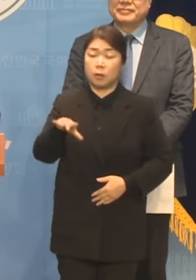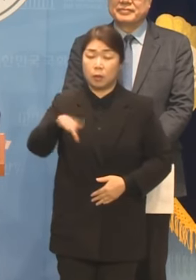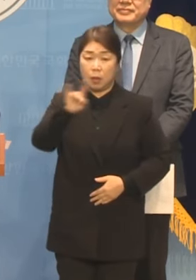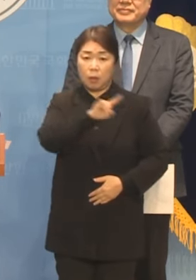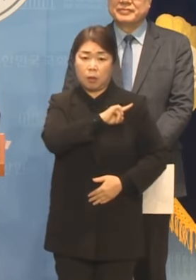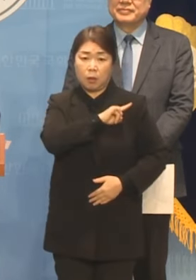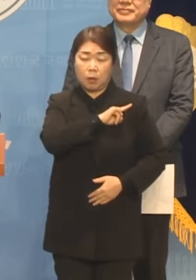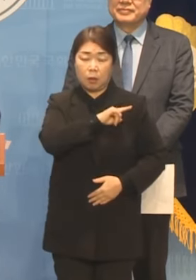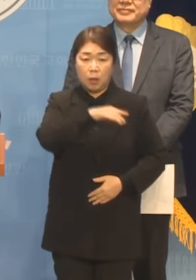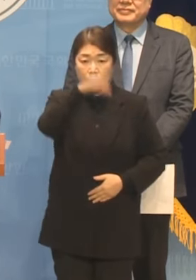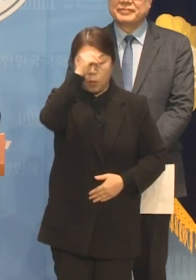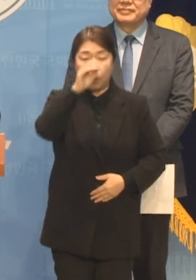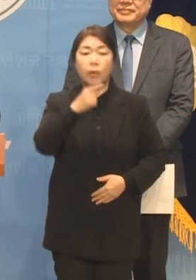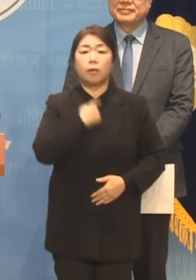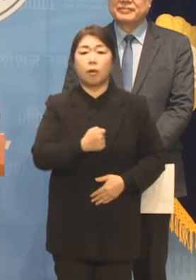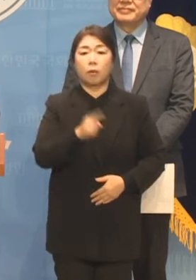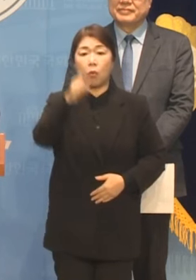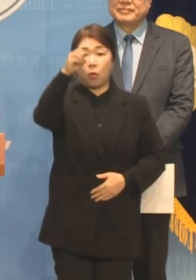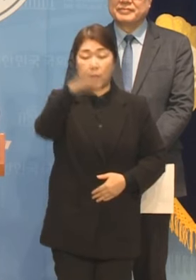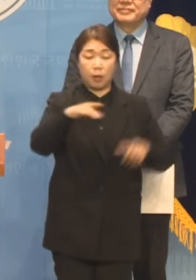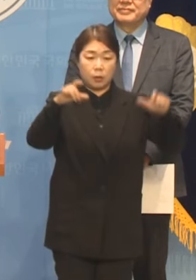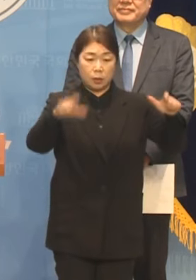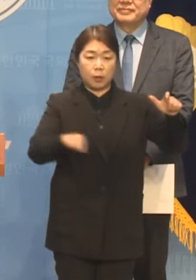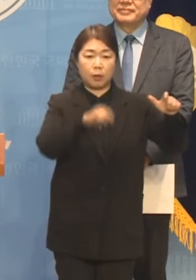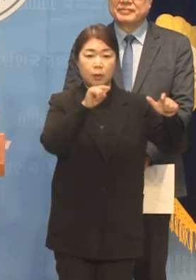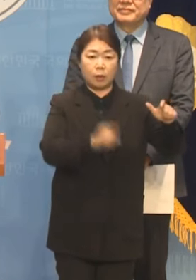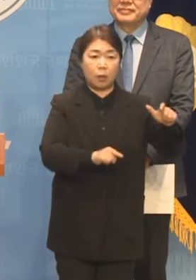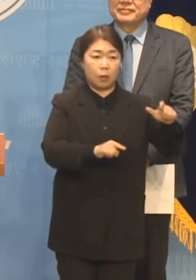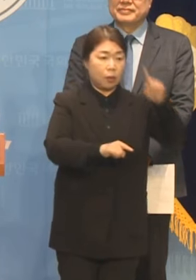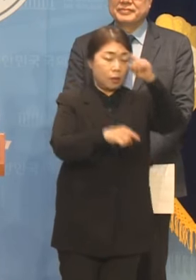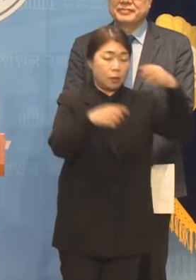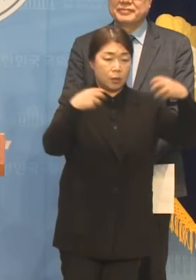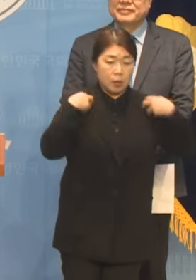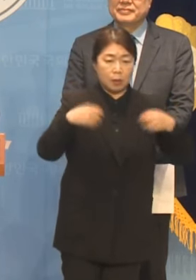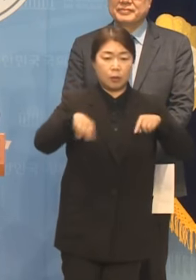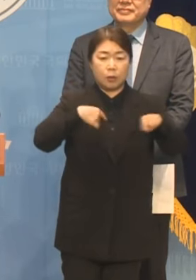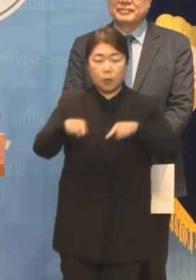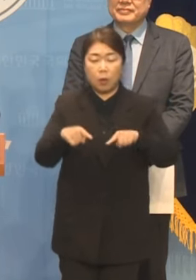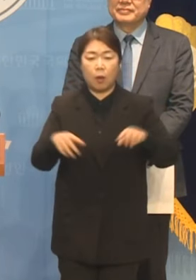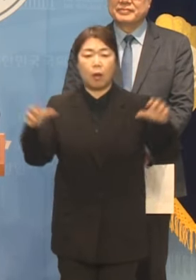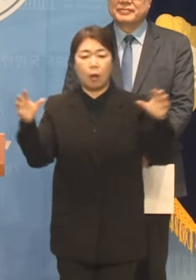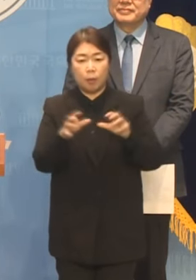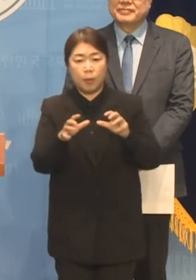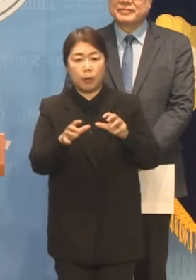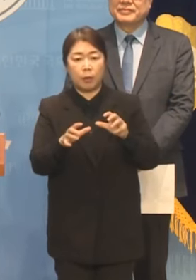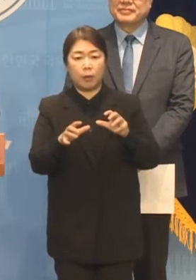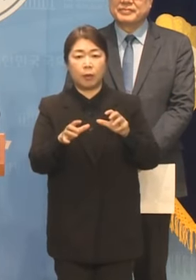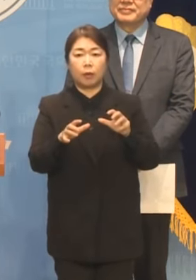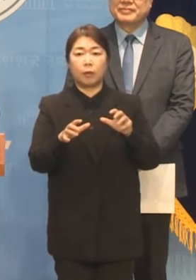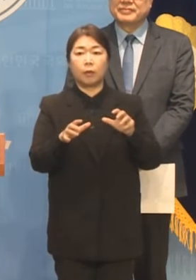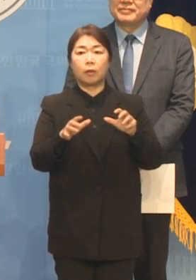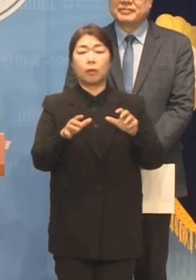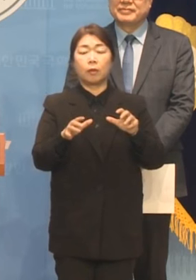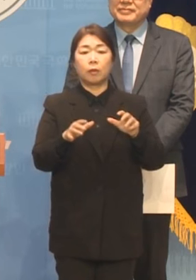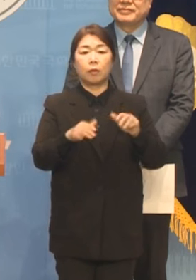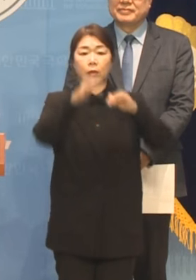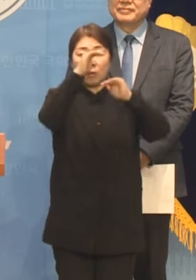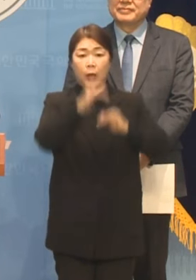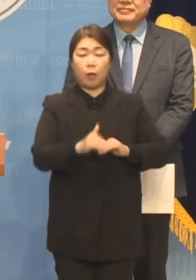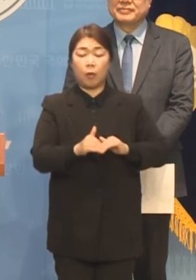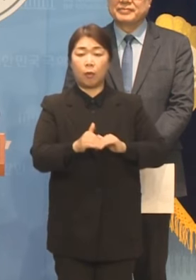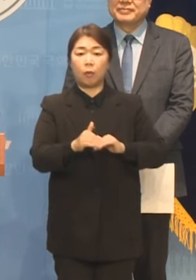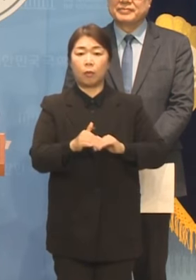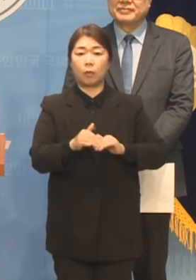이루어진고 의 당정협의 내용을 당정협의 일절 부흥이라는 터이 없는